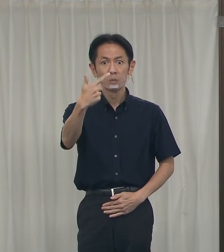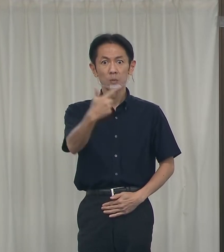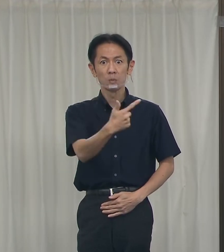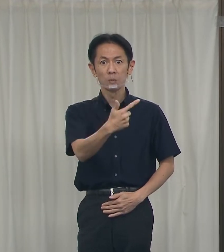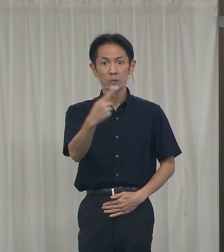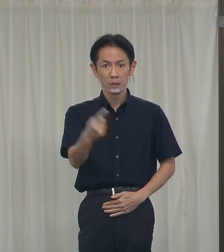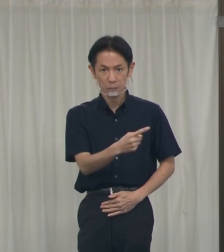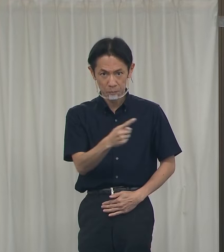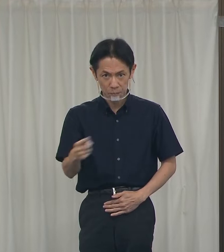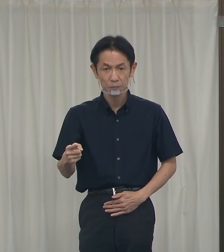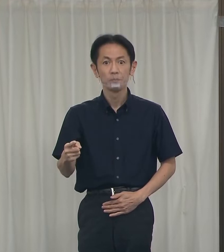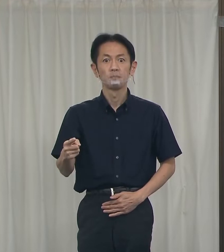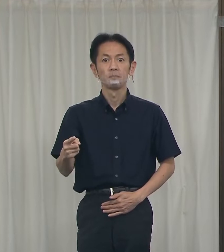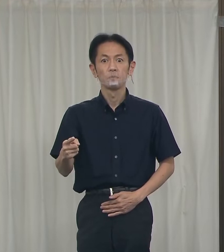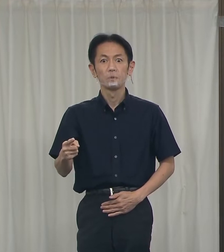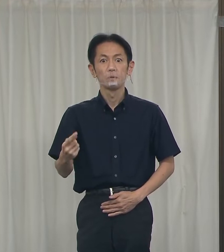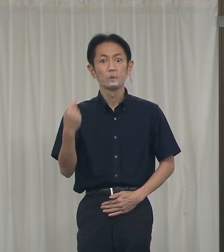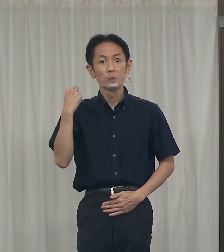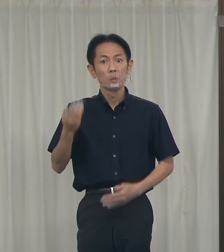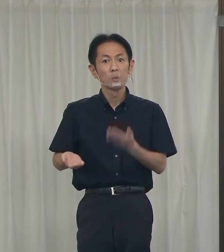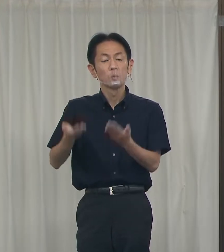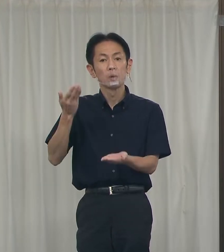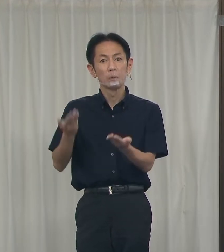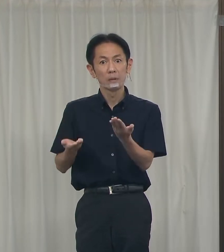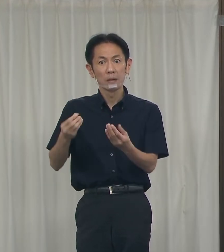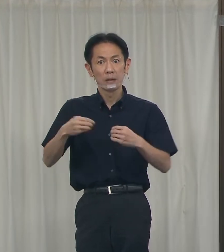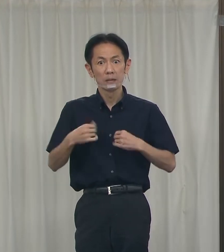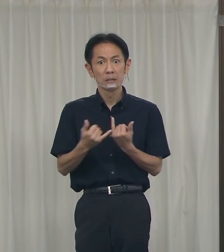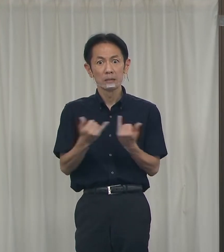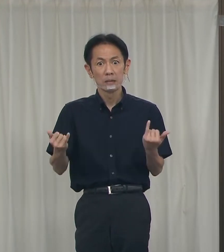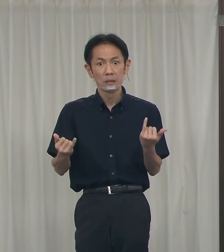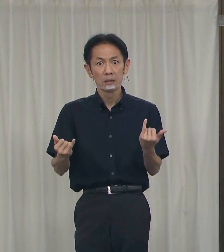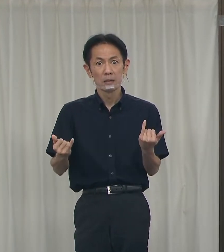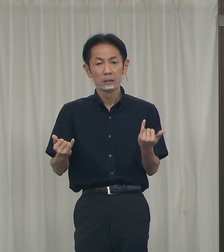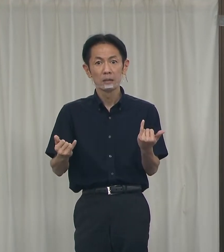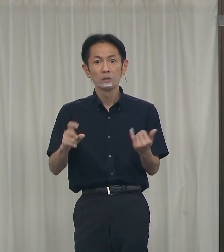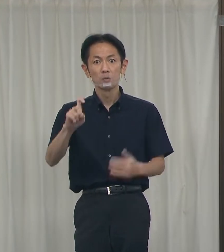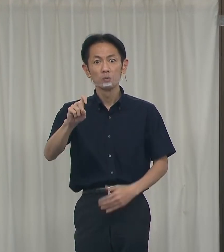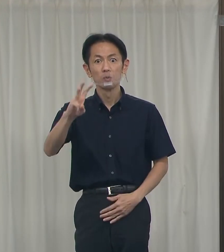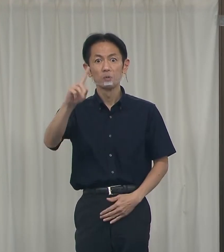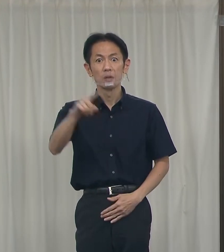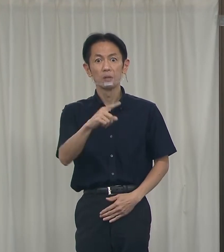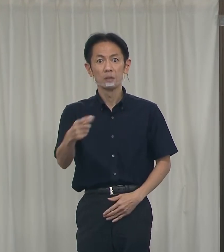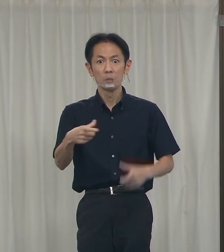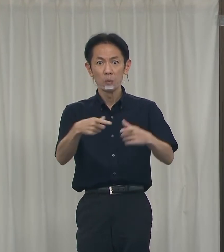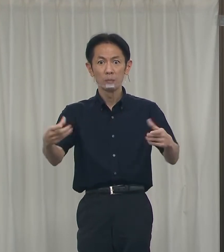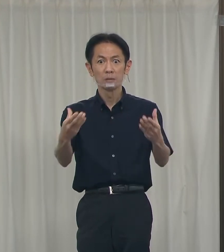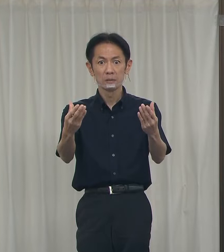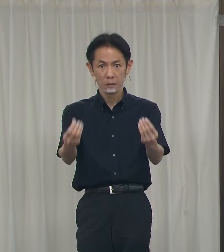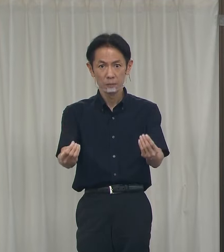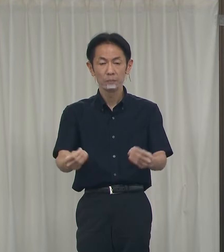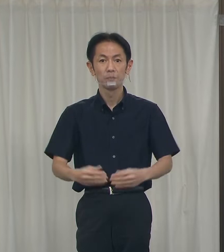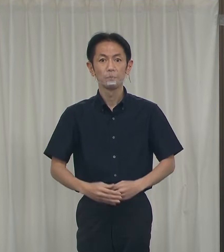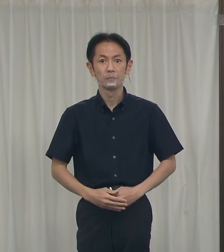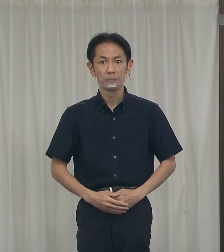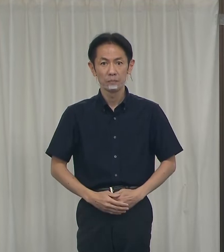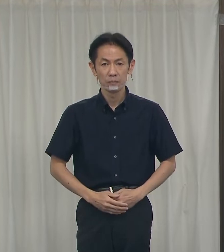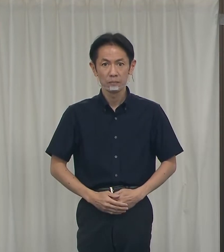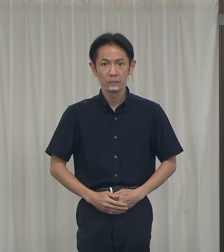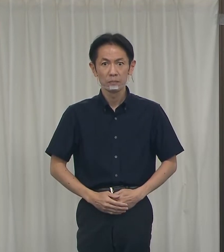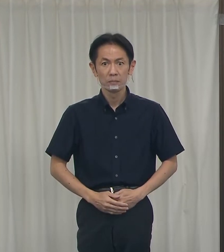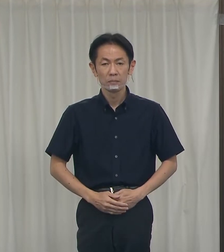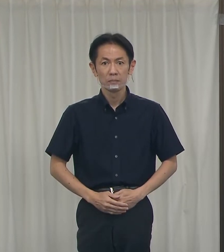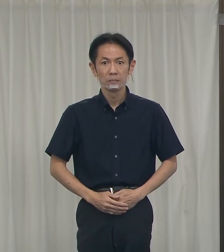4676人、前日比プラス13人となっております。